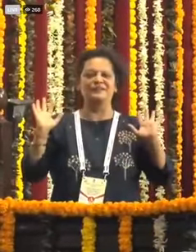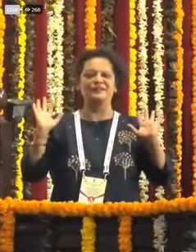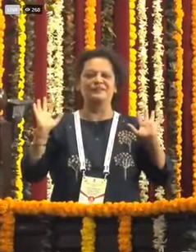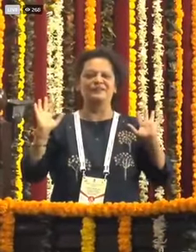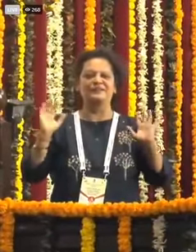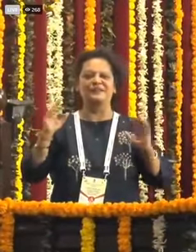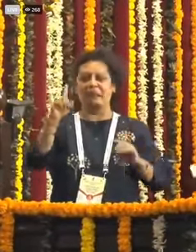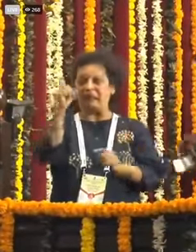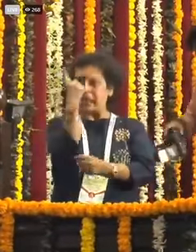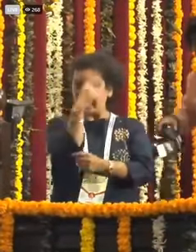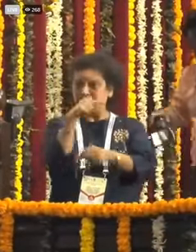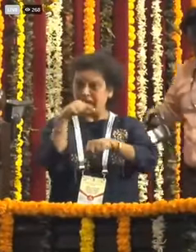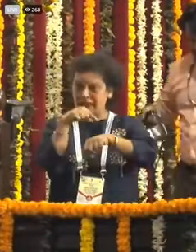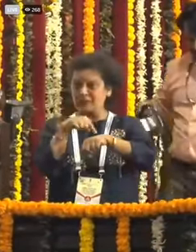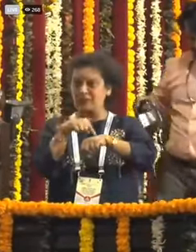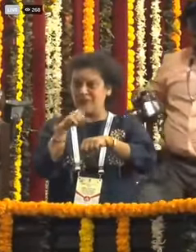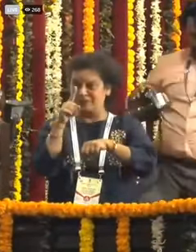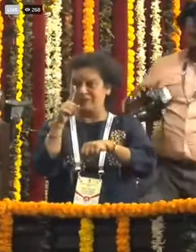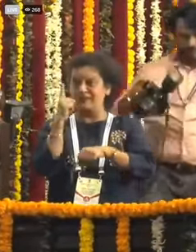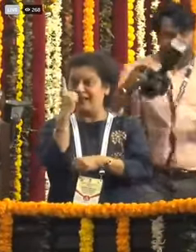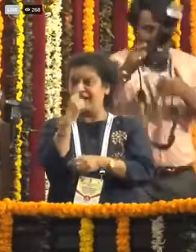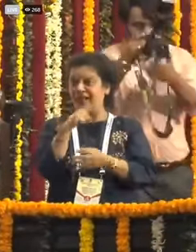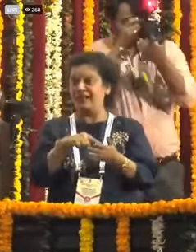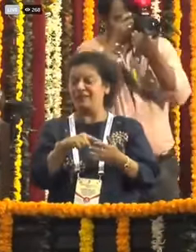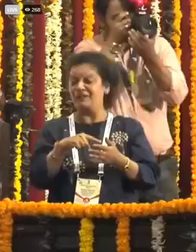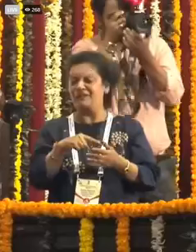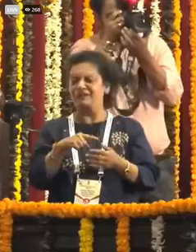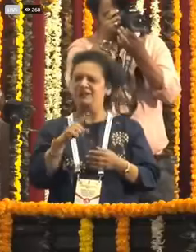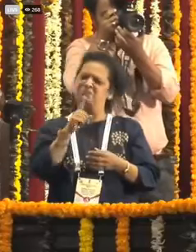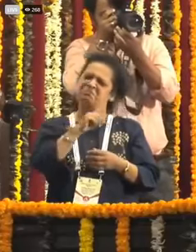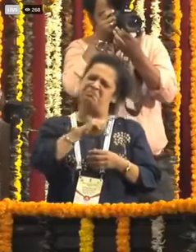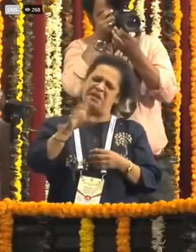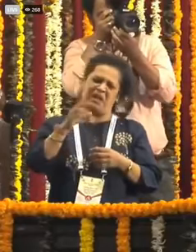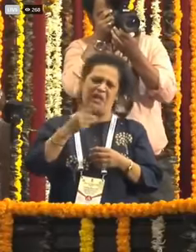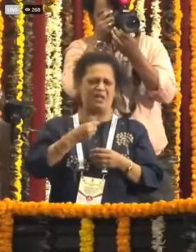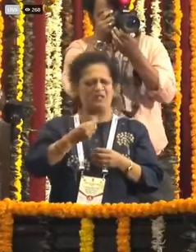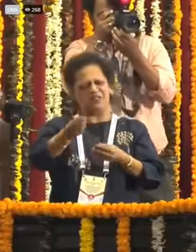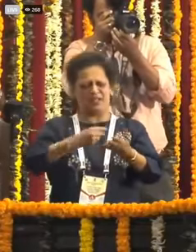त्यांनी एकाच दिवशी 71,000 लोकांना नोकऱ्यांचे नियुक्तीपत्र दिले या